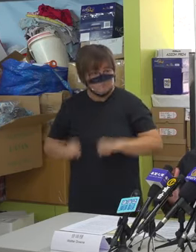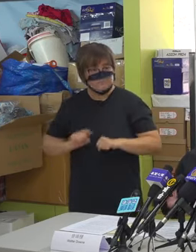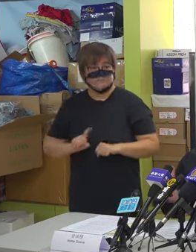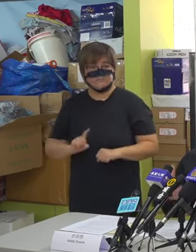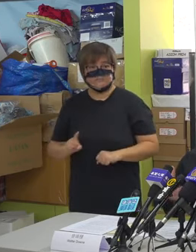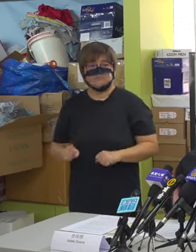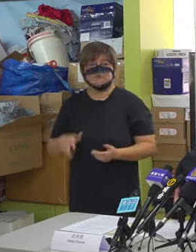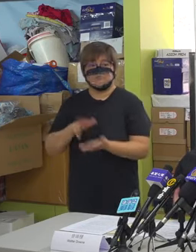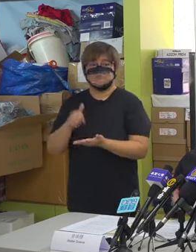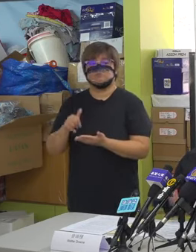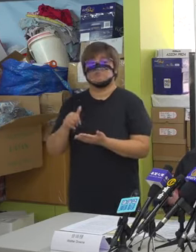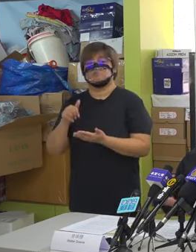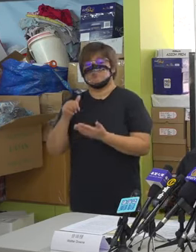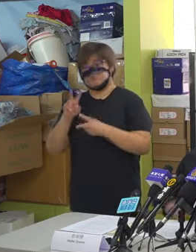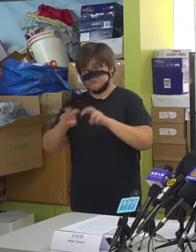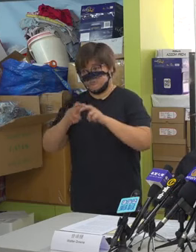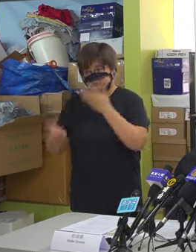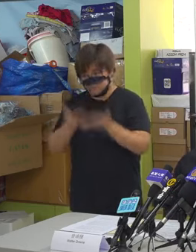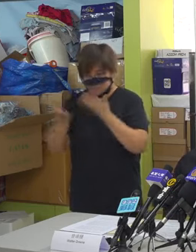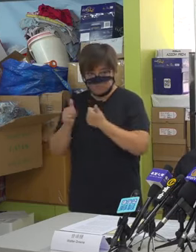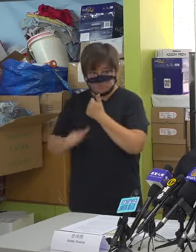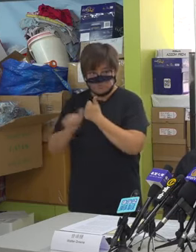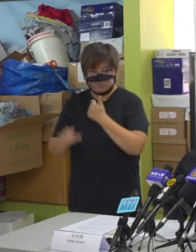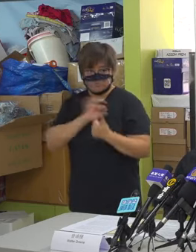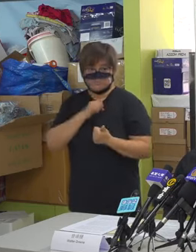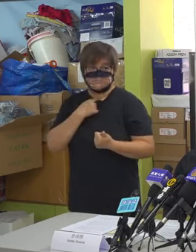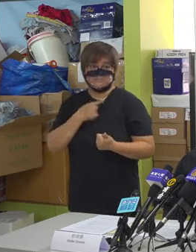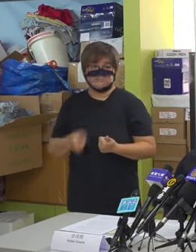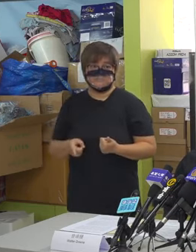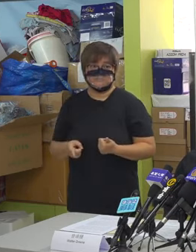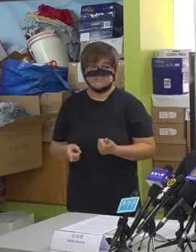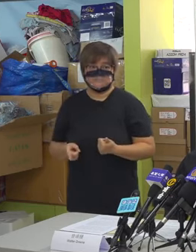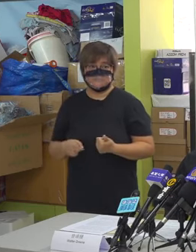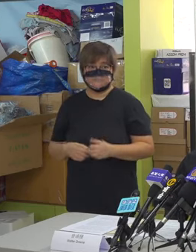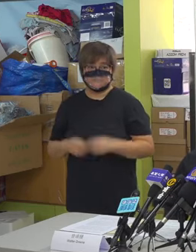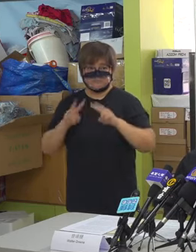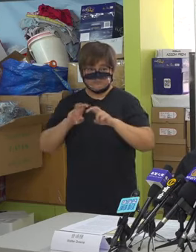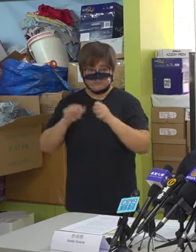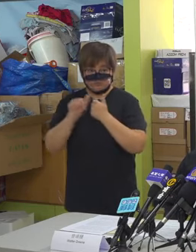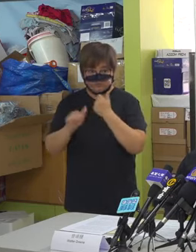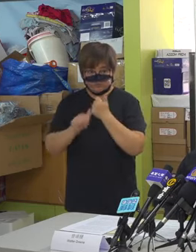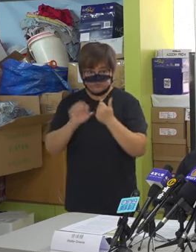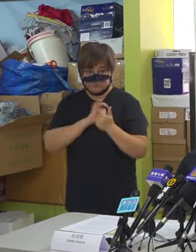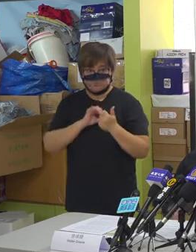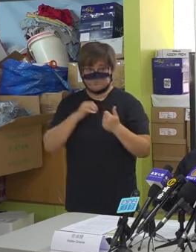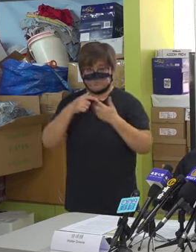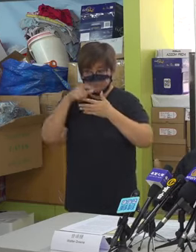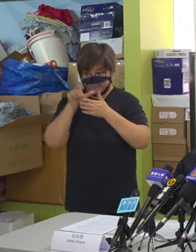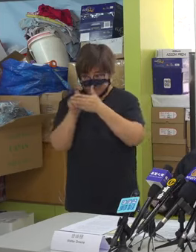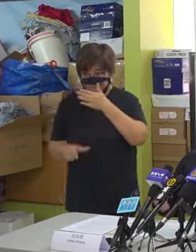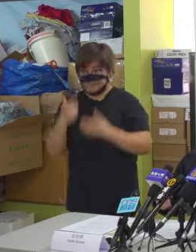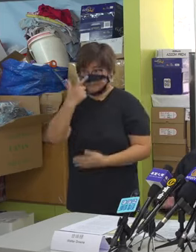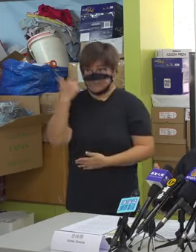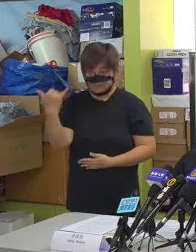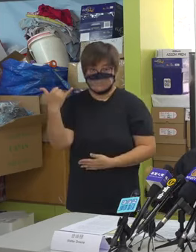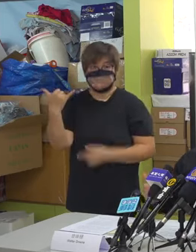香港法例第86條《檢討委員會條例》去成立，呢一個先至係能夠令到社會愈